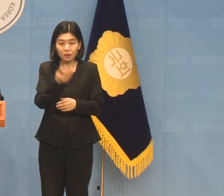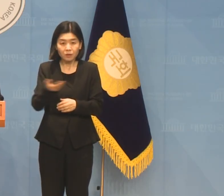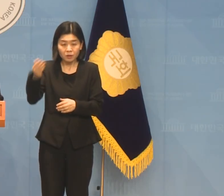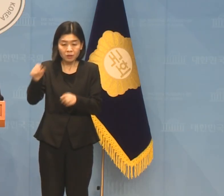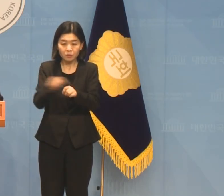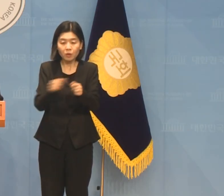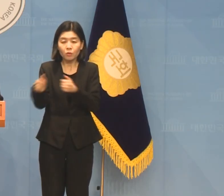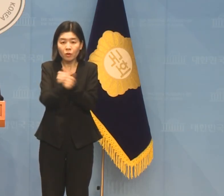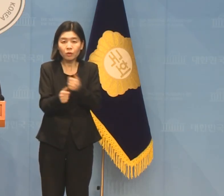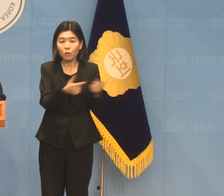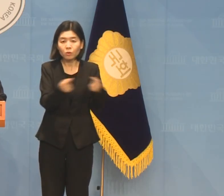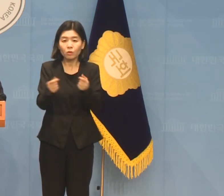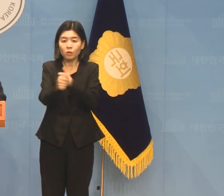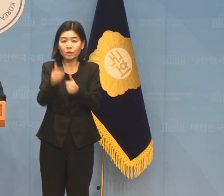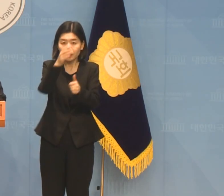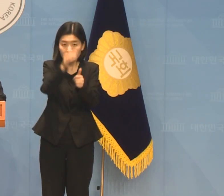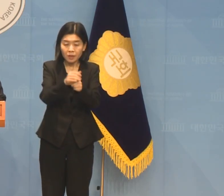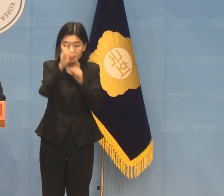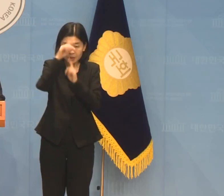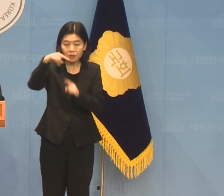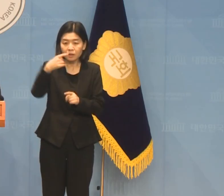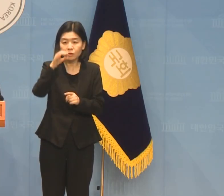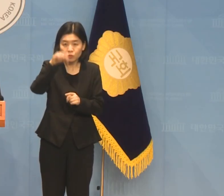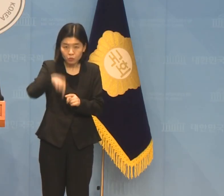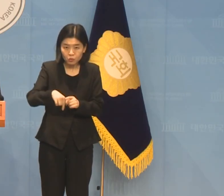다시성장특별위원회 공동위원장 이승우,